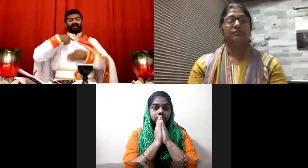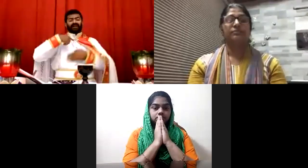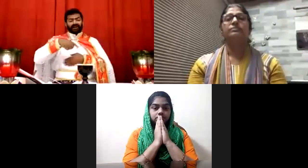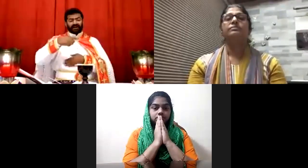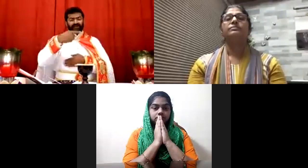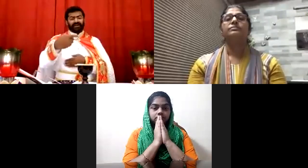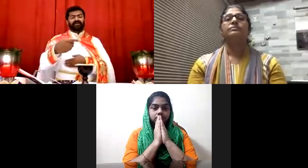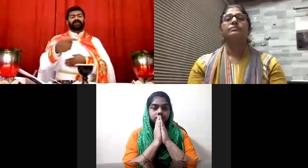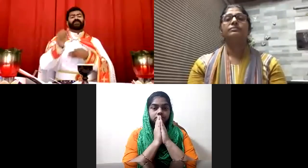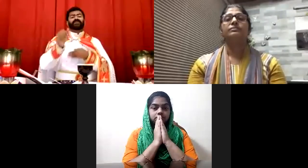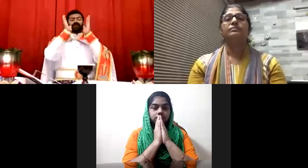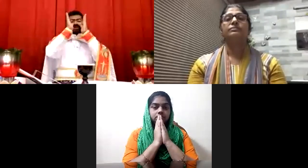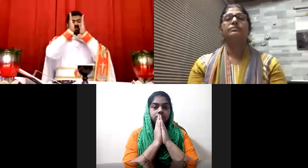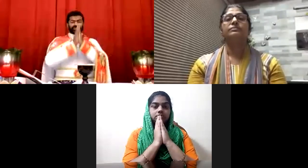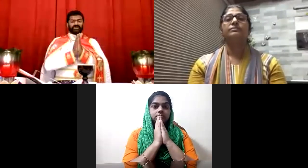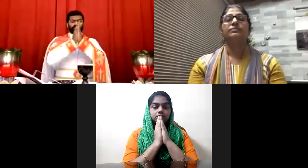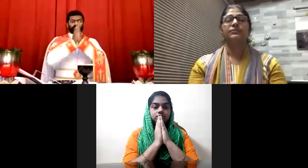തിരുസന്നിധിയിൽ അനവരതും